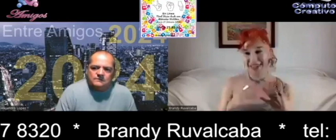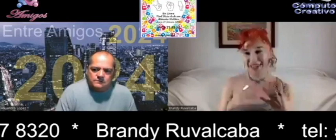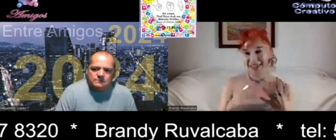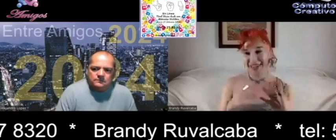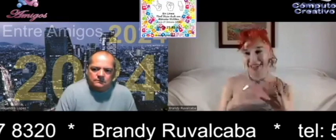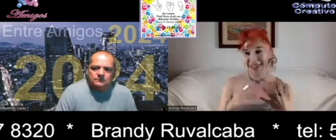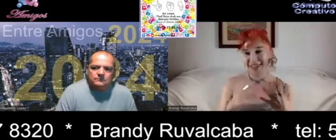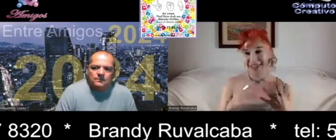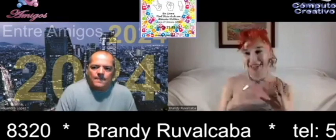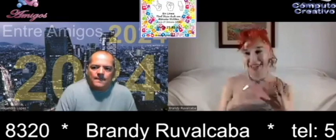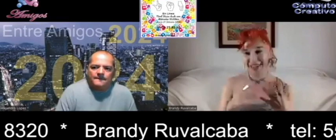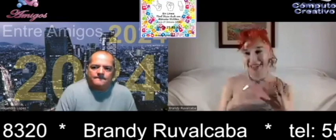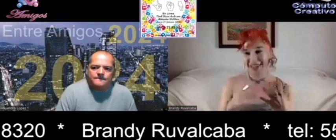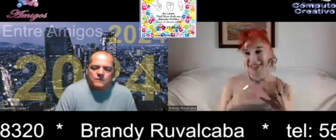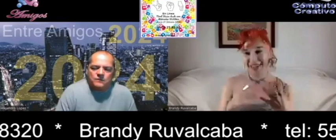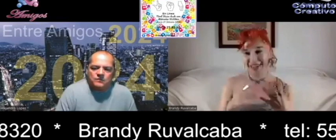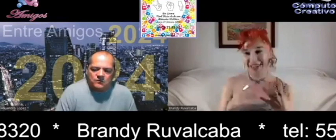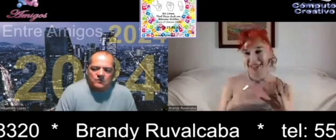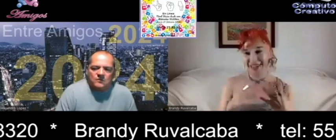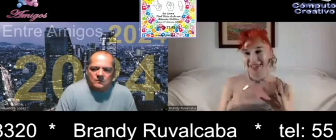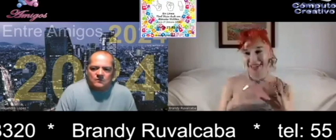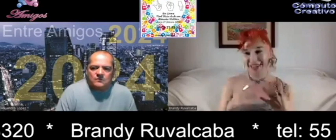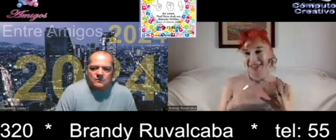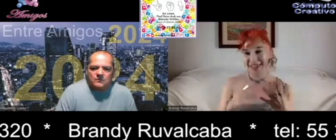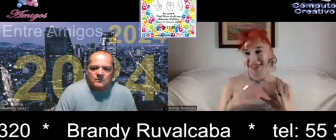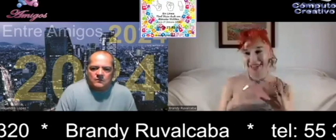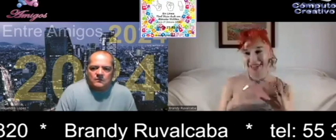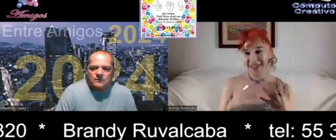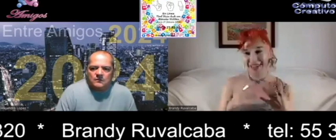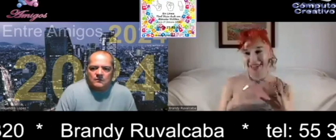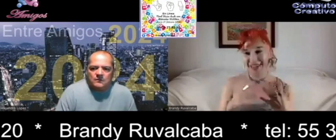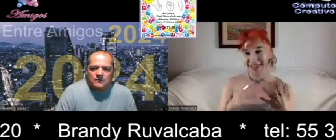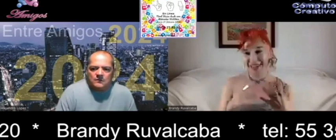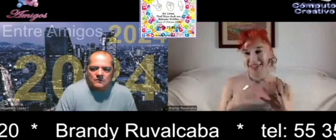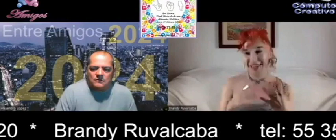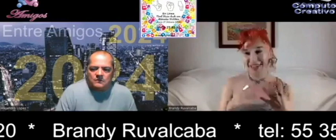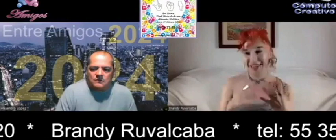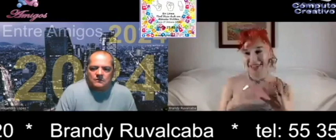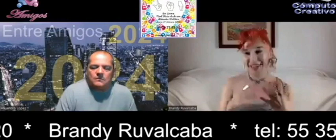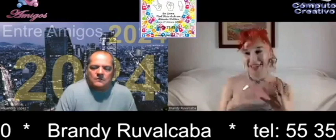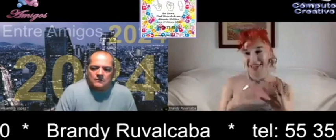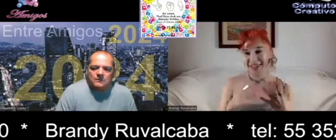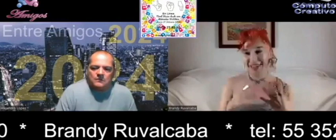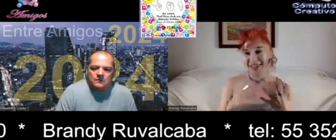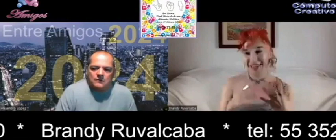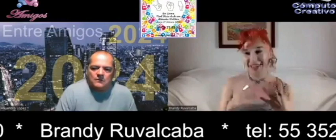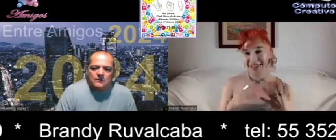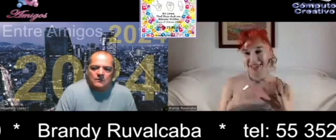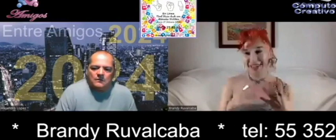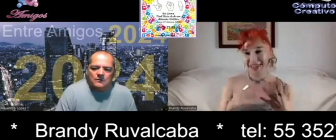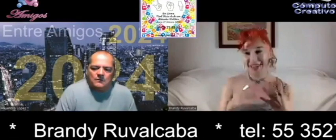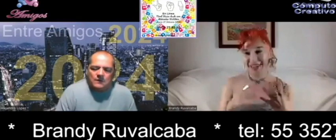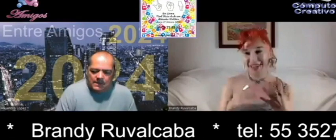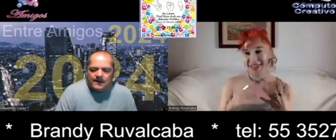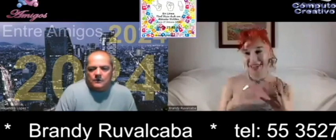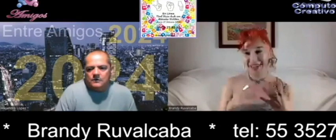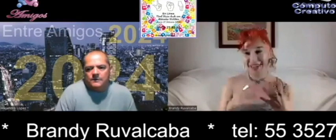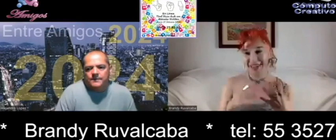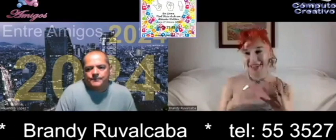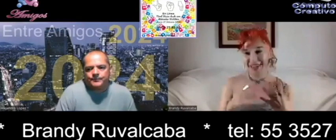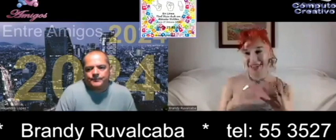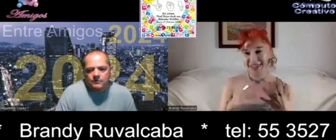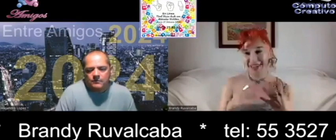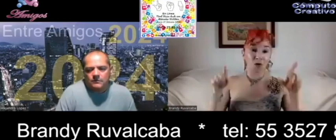ningún inconveniente en entender. Lo que sí es que cada lengua de señas tiene su propia gramática. Eso sí